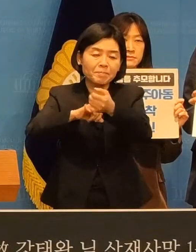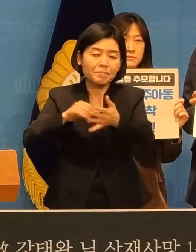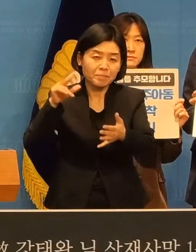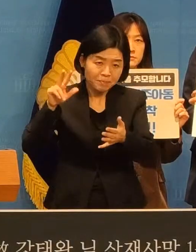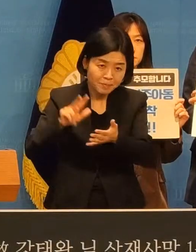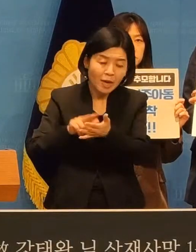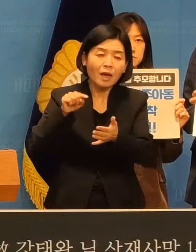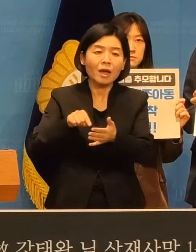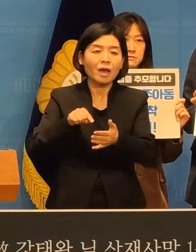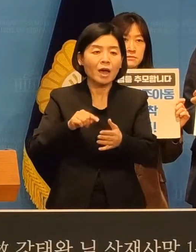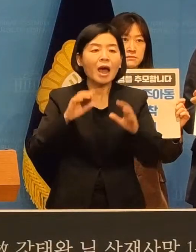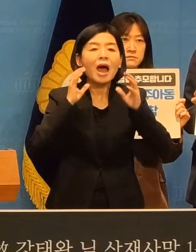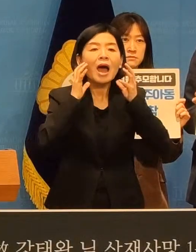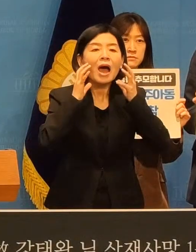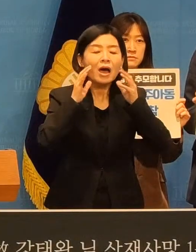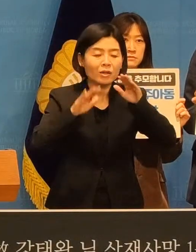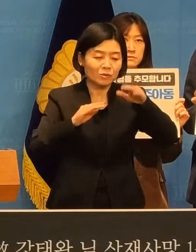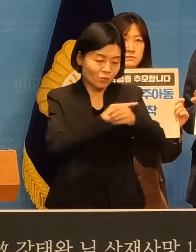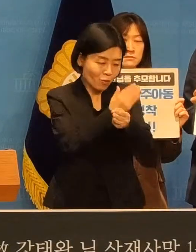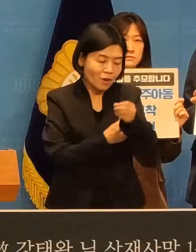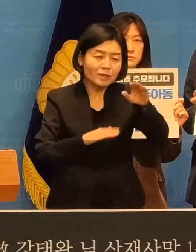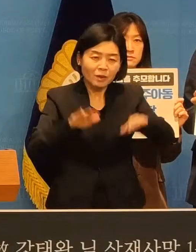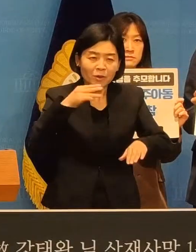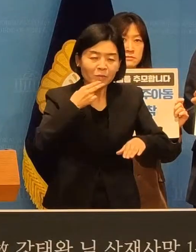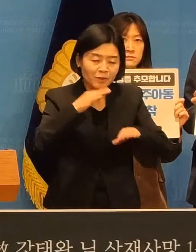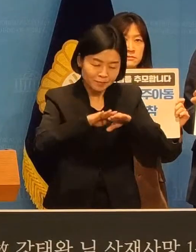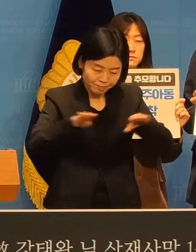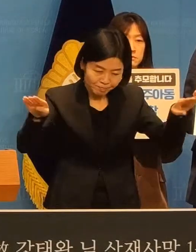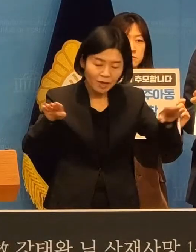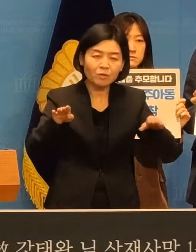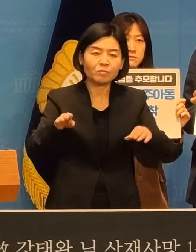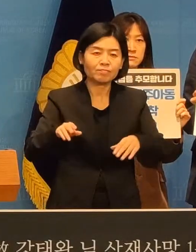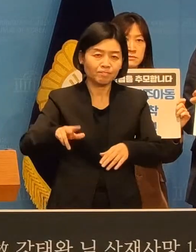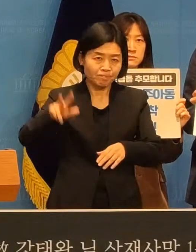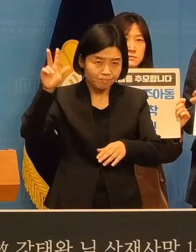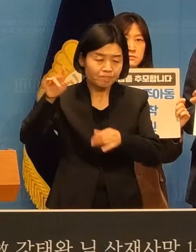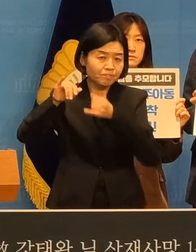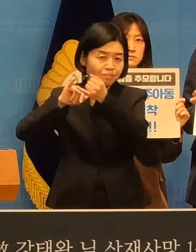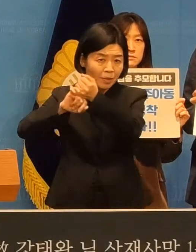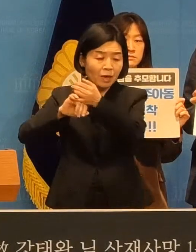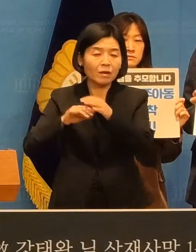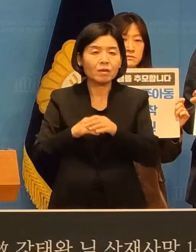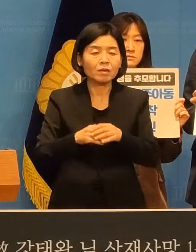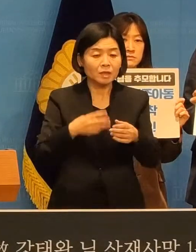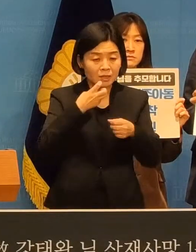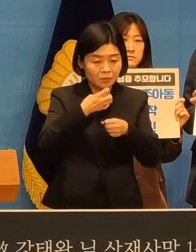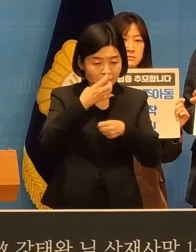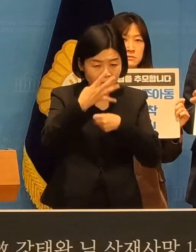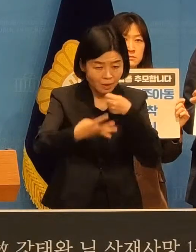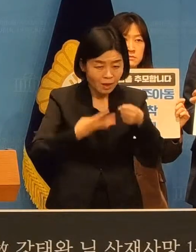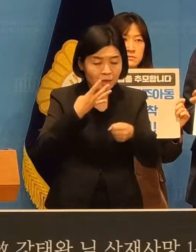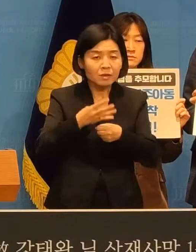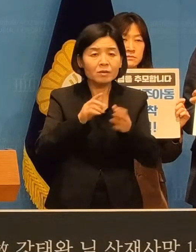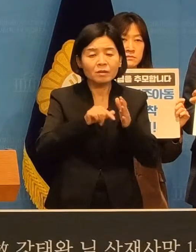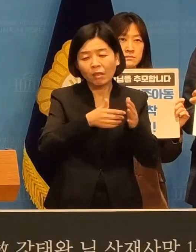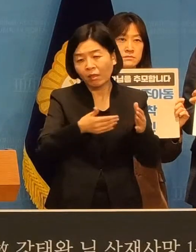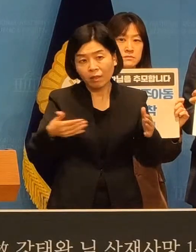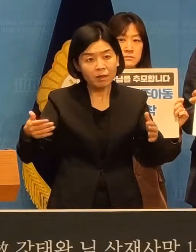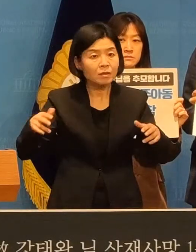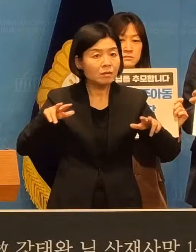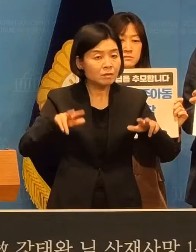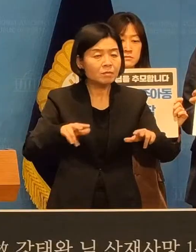보장하겠다고 국제사회에 약속했습니다. 그러나 34년이 흐른 지금도 여전히 수많은